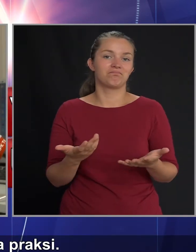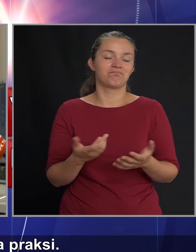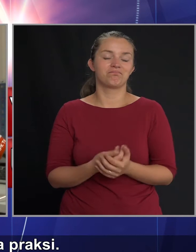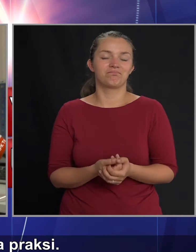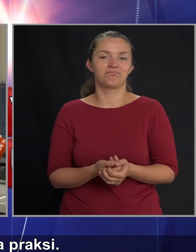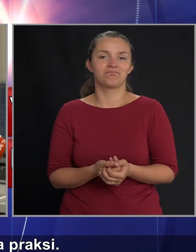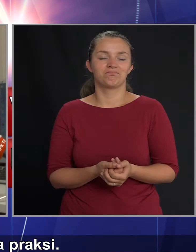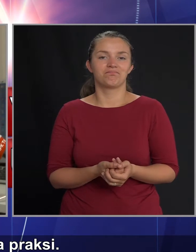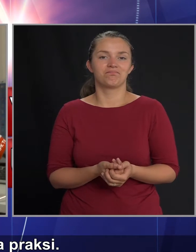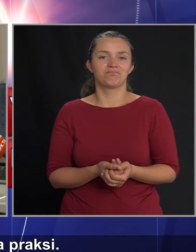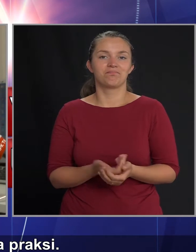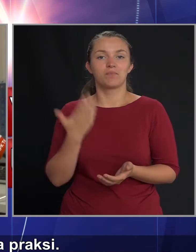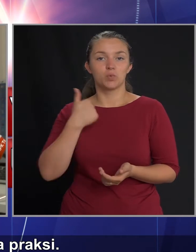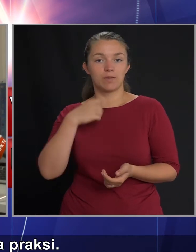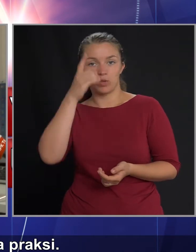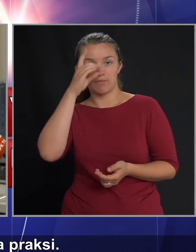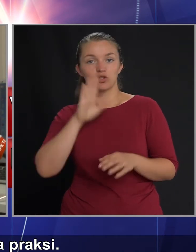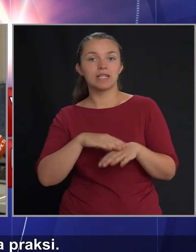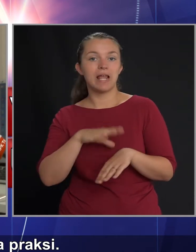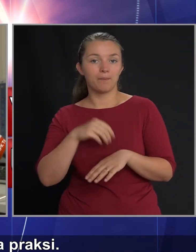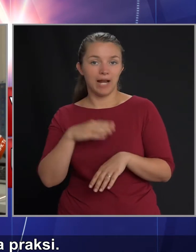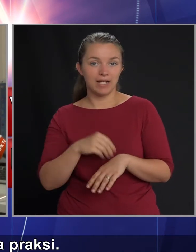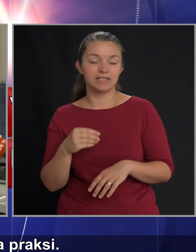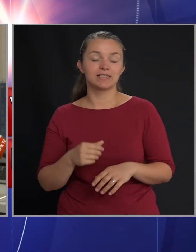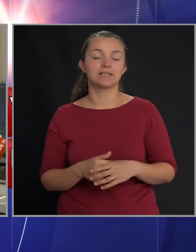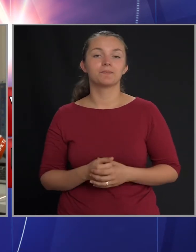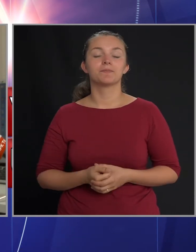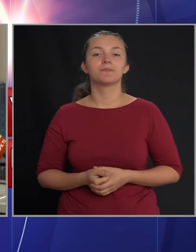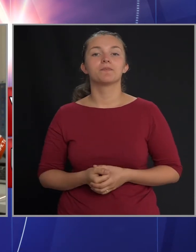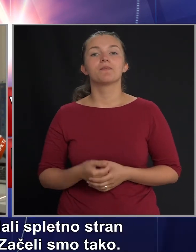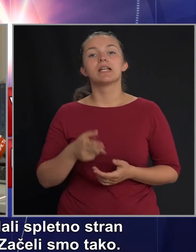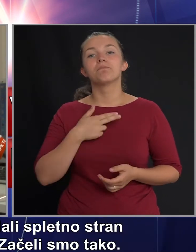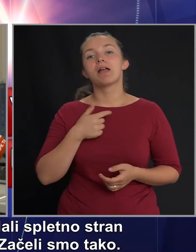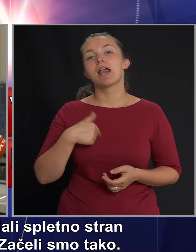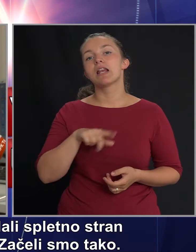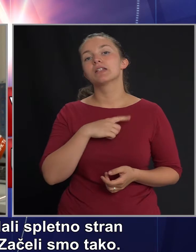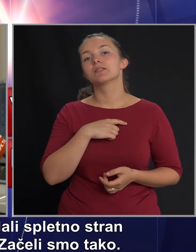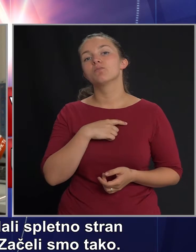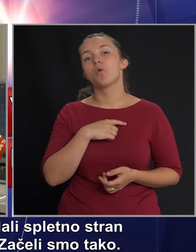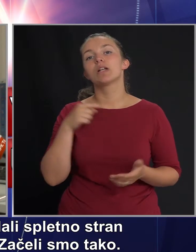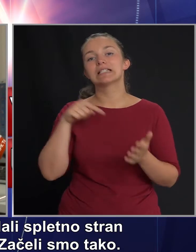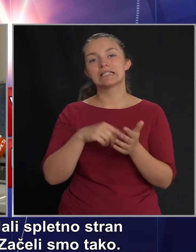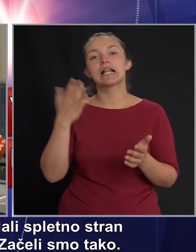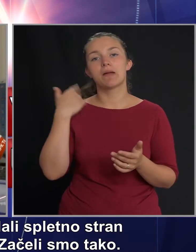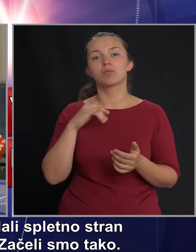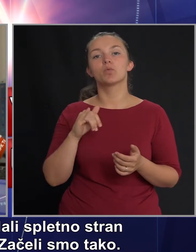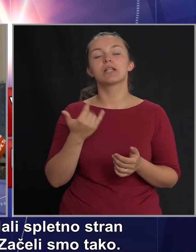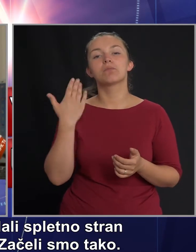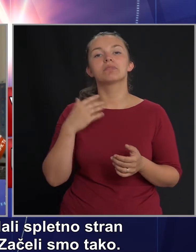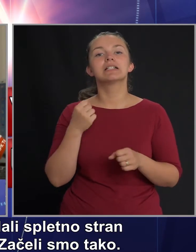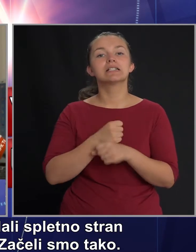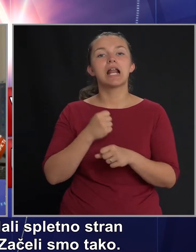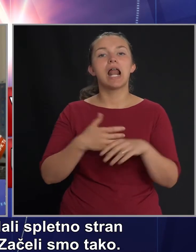Pač bil sem v Nemčiji na praksi. Imeli smo pač, cilj je bil, naj